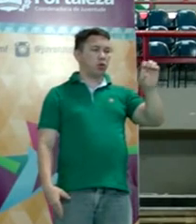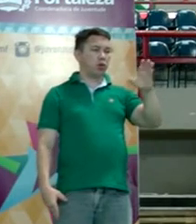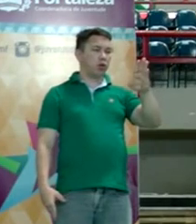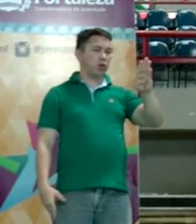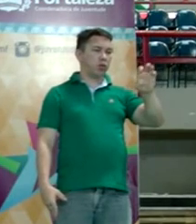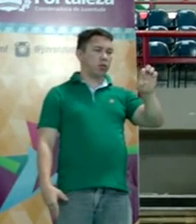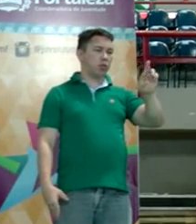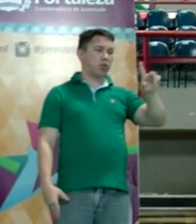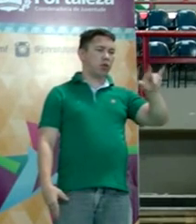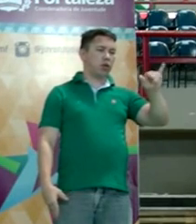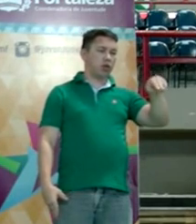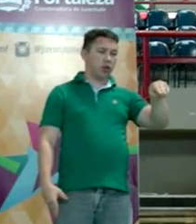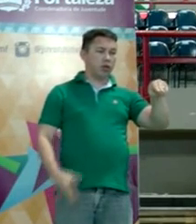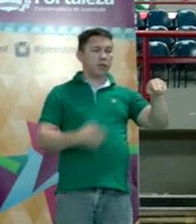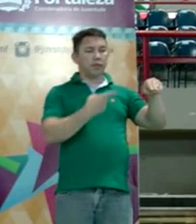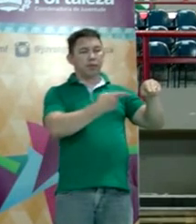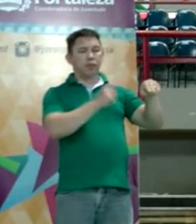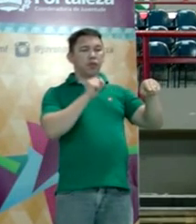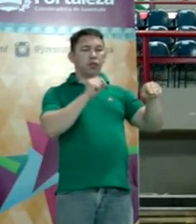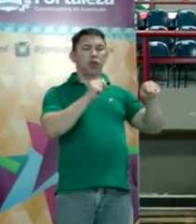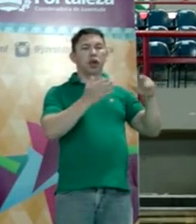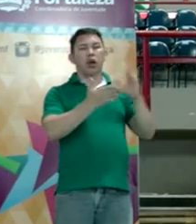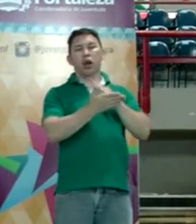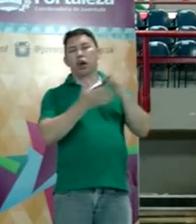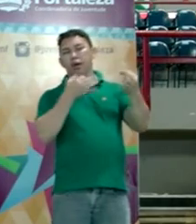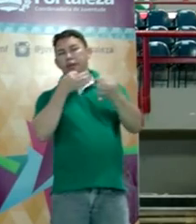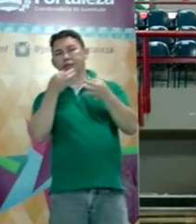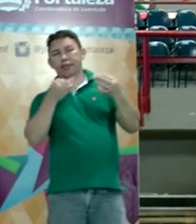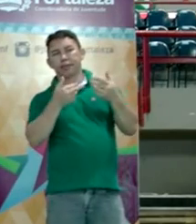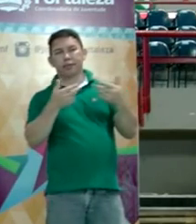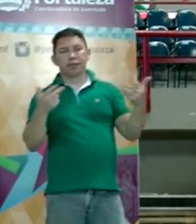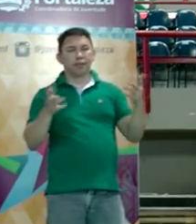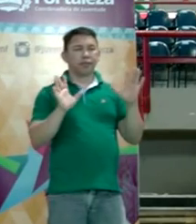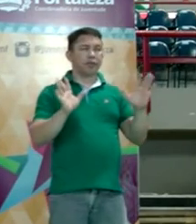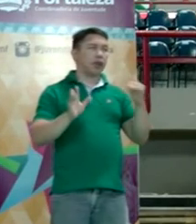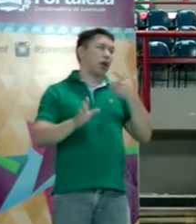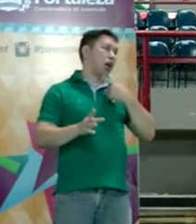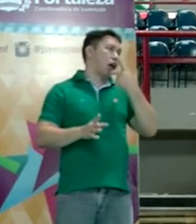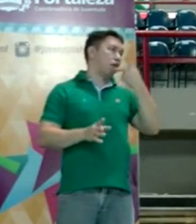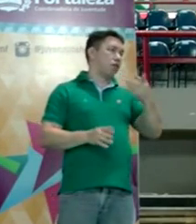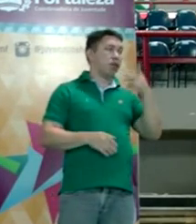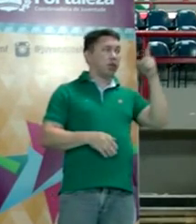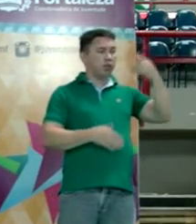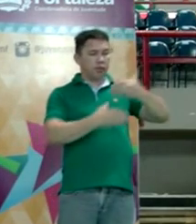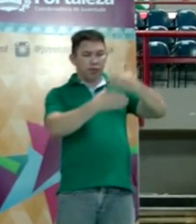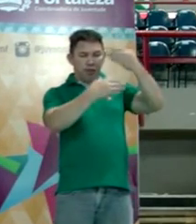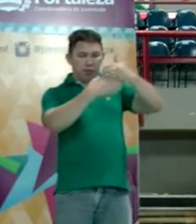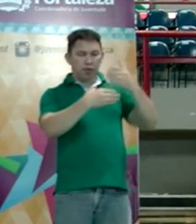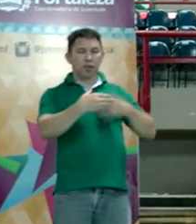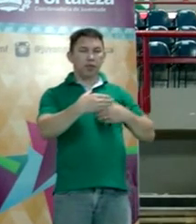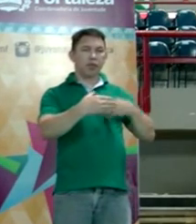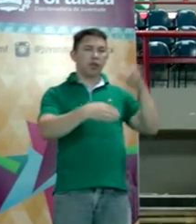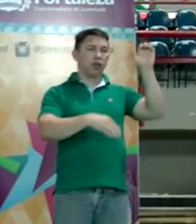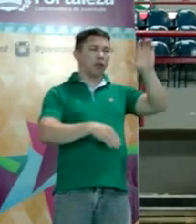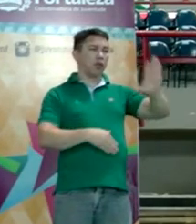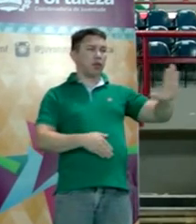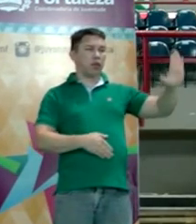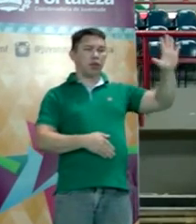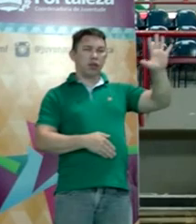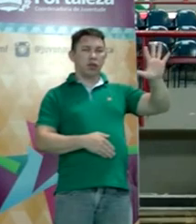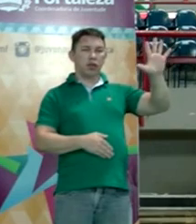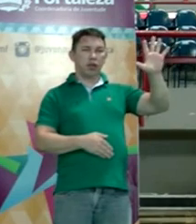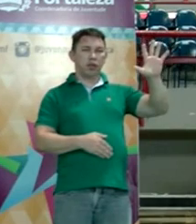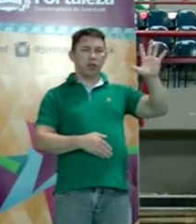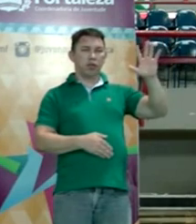de expressão sobre o Muro de Berlim, na realidade. Algumas são bem caricatas. Tem gente que diz assim, esse Muro de Berlim não dividia a Europa, porque tinha um negócio